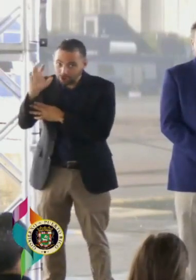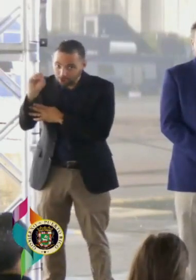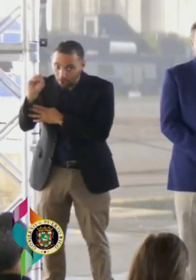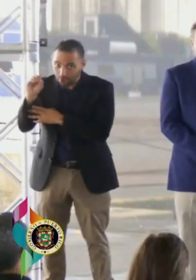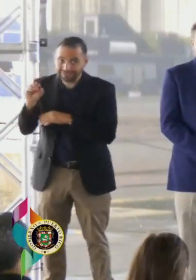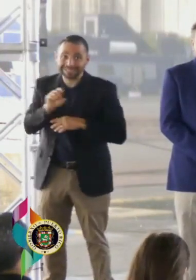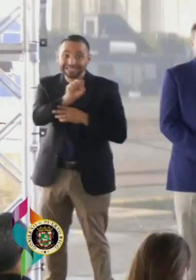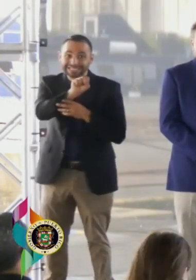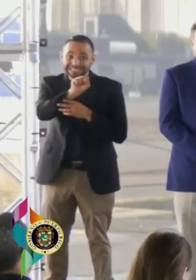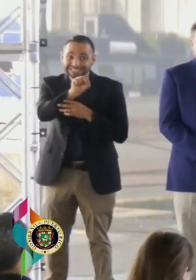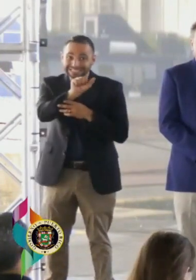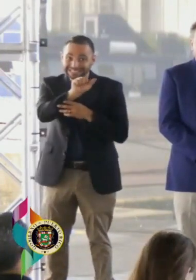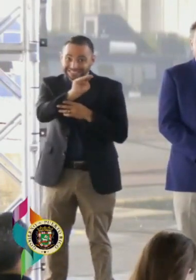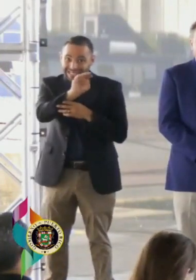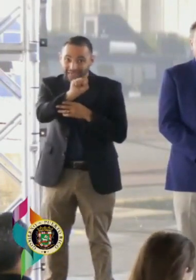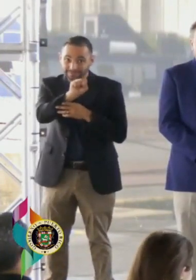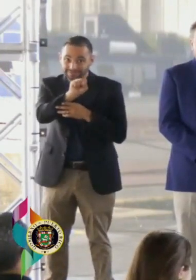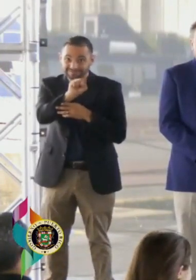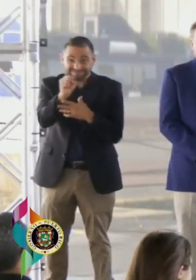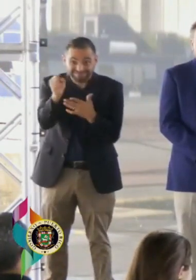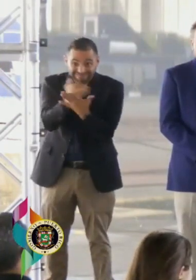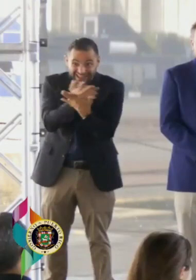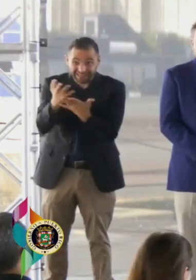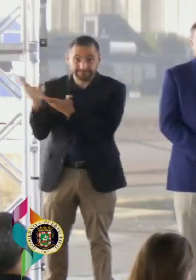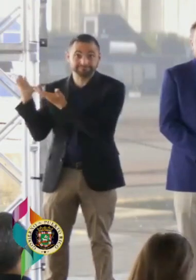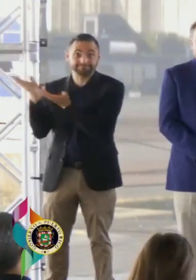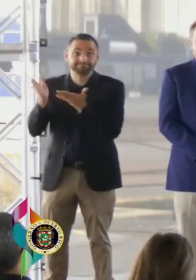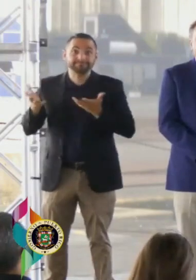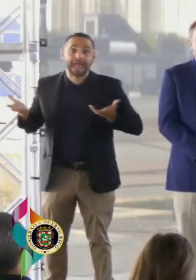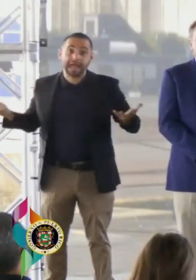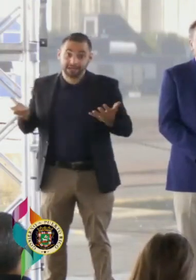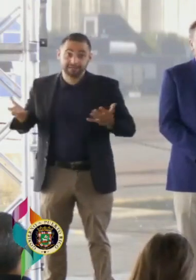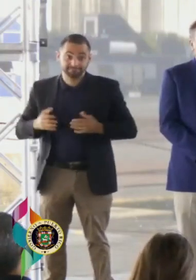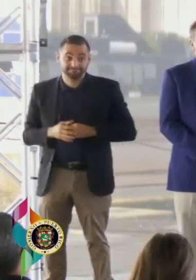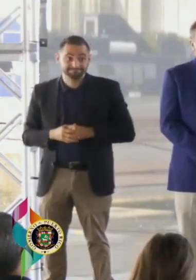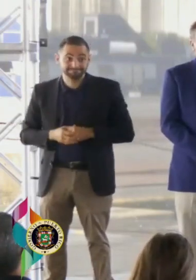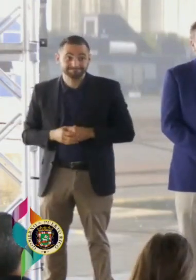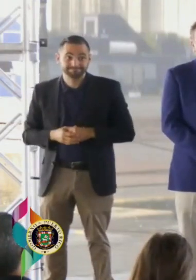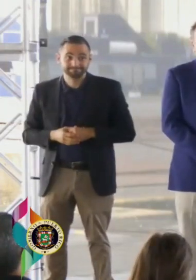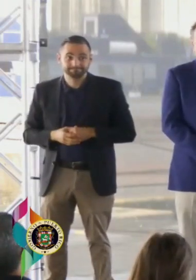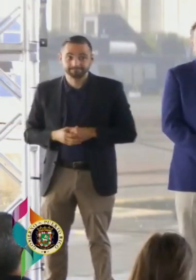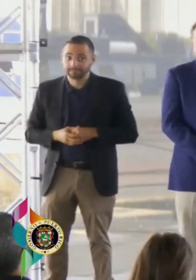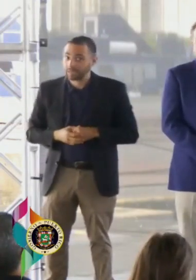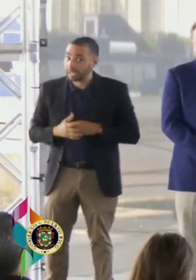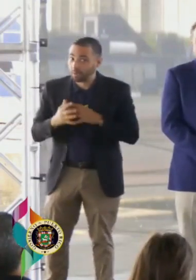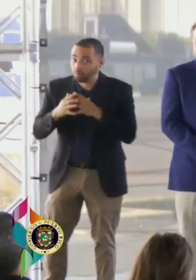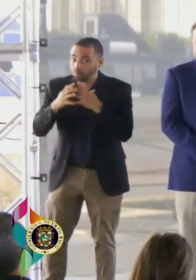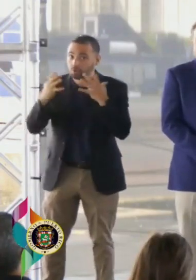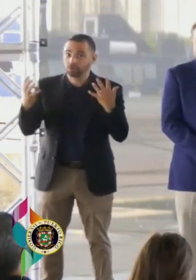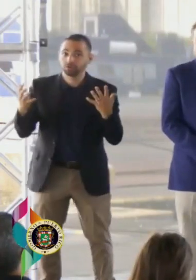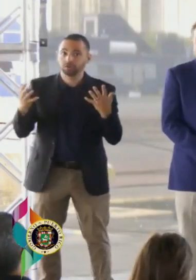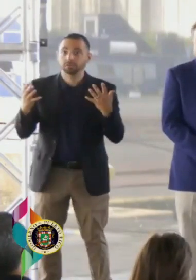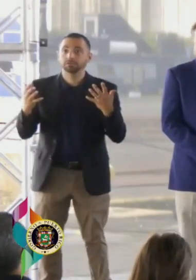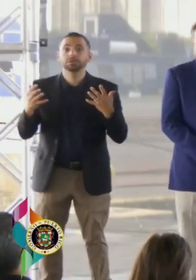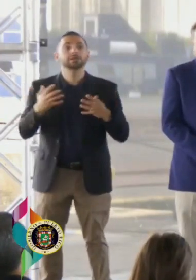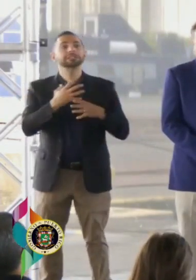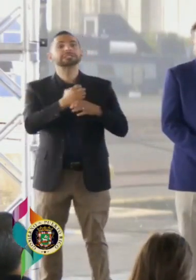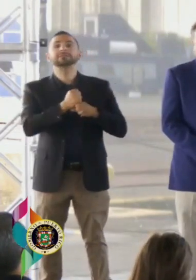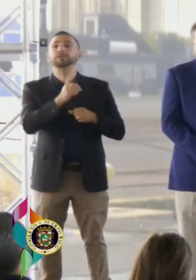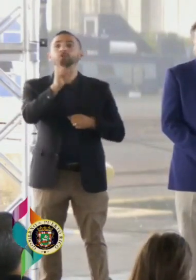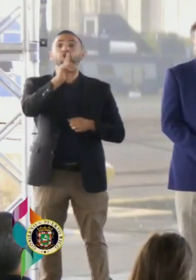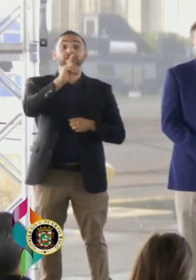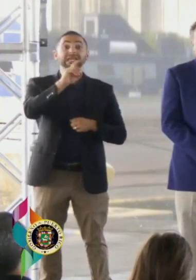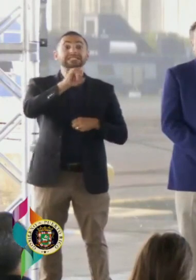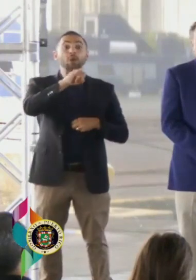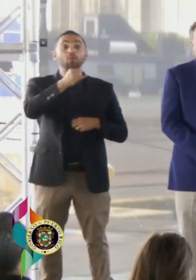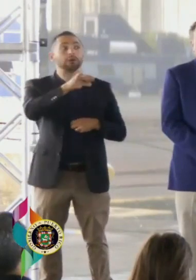pagado eh Y el tipo de carga que también se recibe en este terminal no es no se puede recibir en otro lugar de la B de San Juan